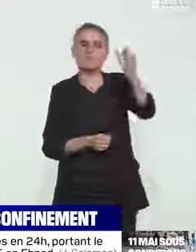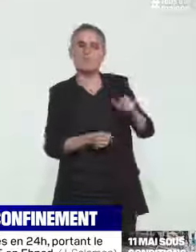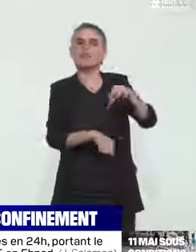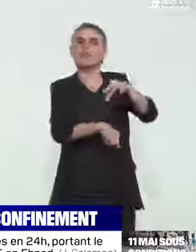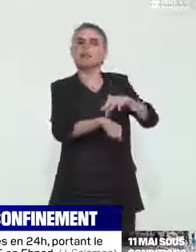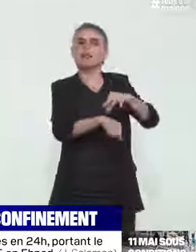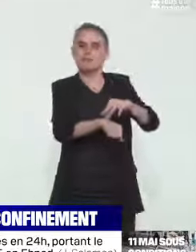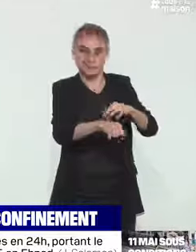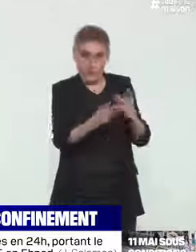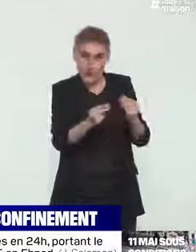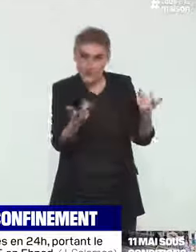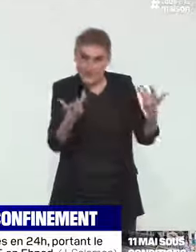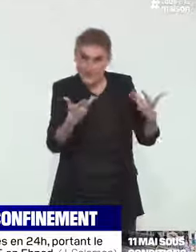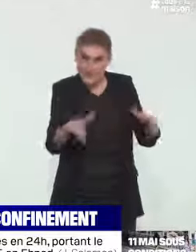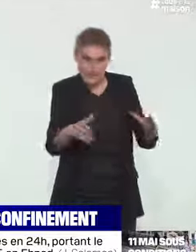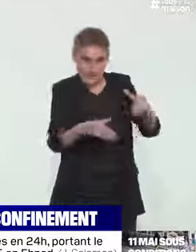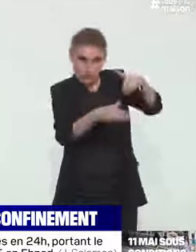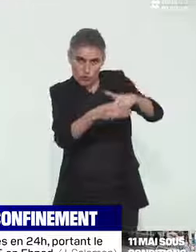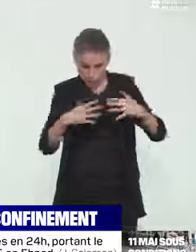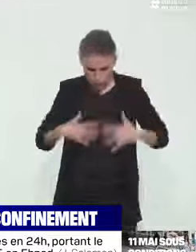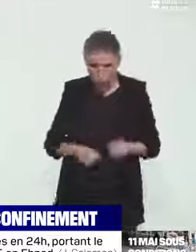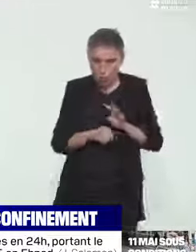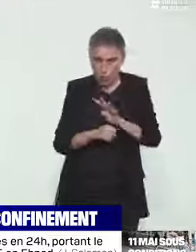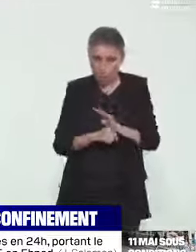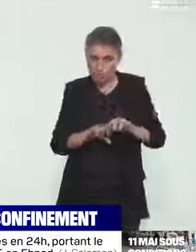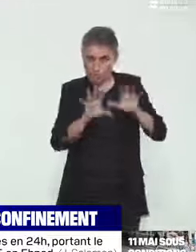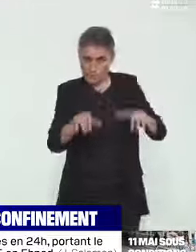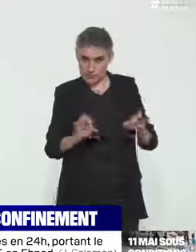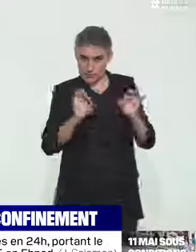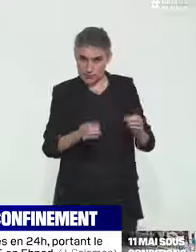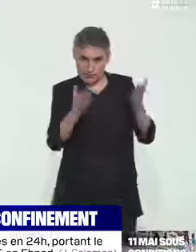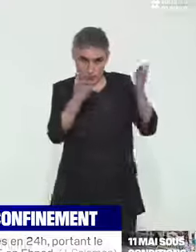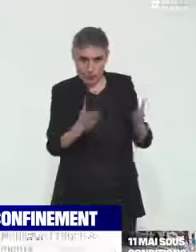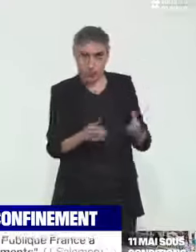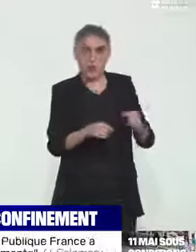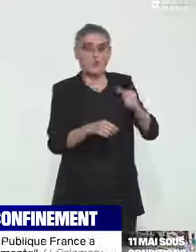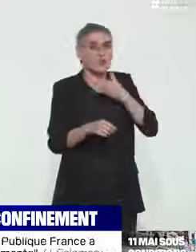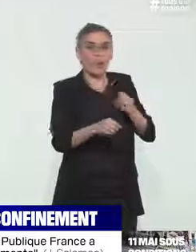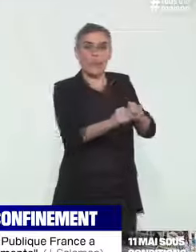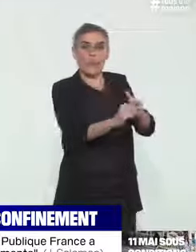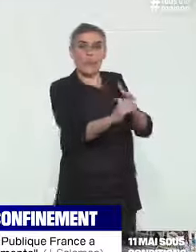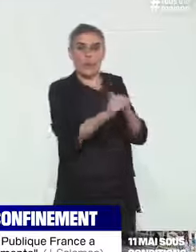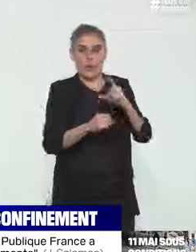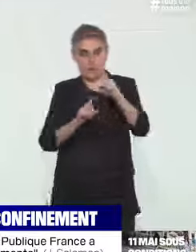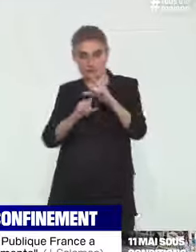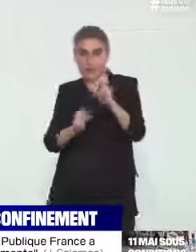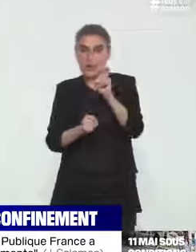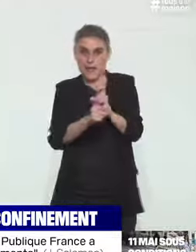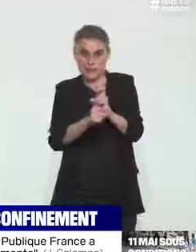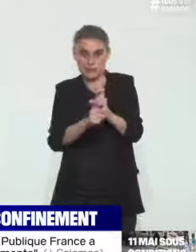Covid qui ont guéri et qui ont développé des anticorps. C'est une thérapie que l'on utilise depuis